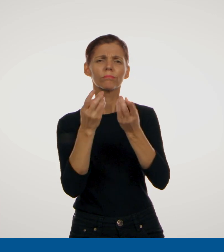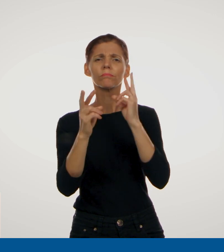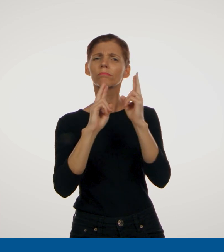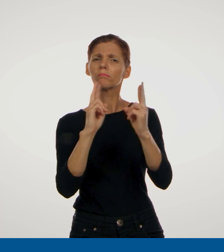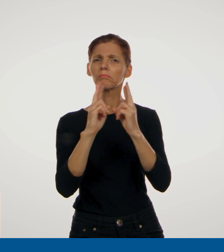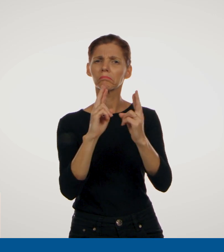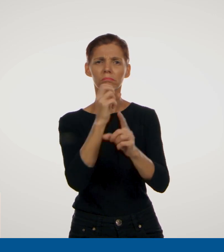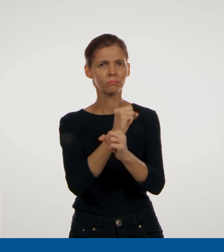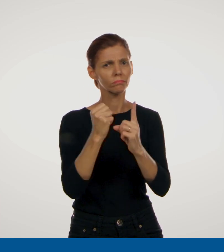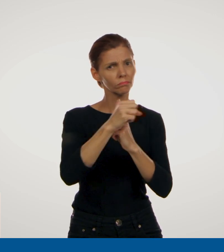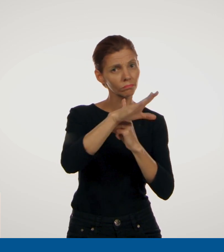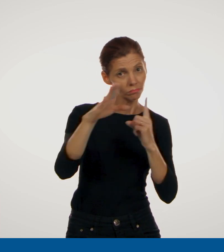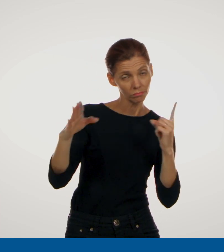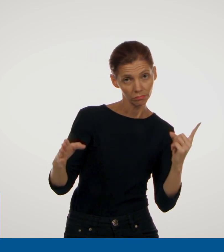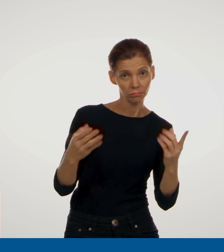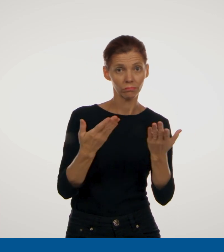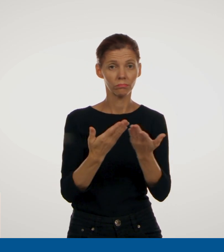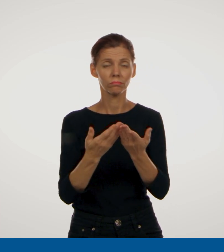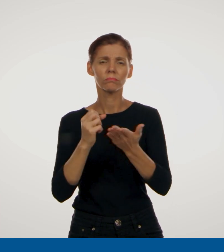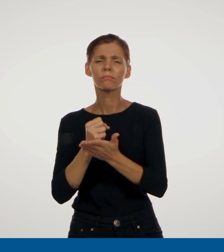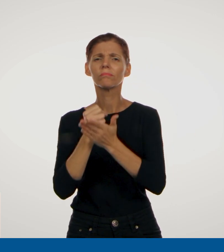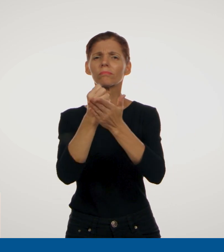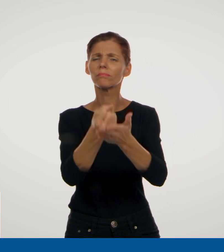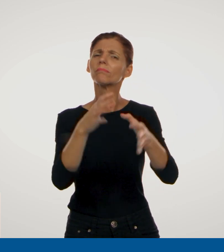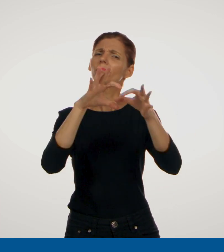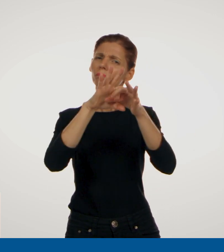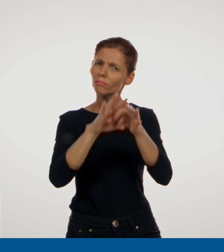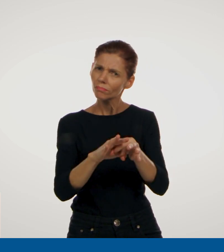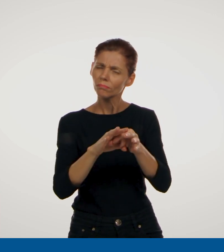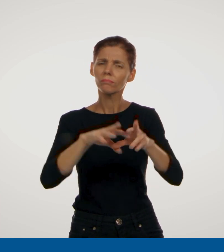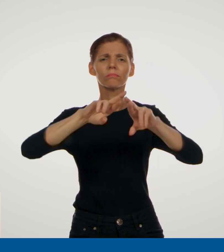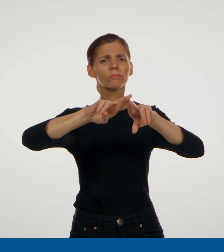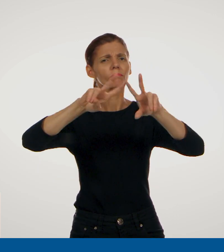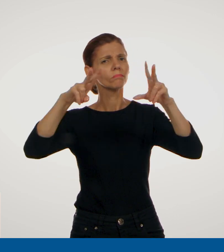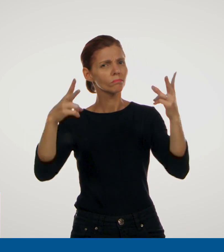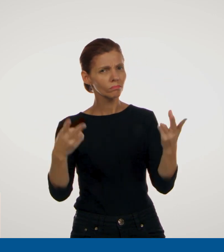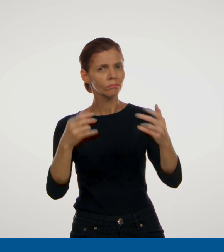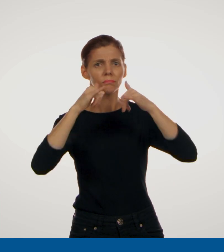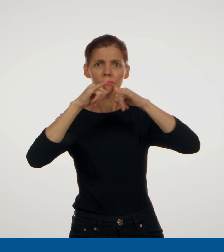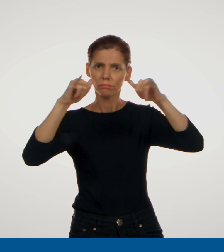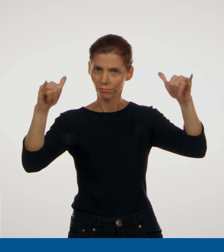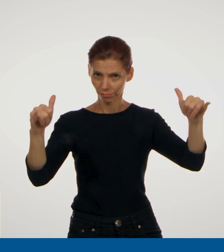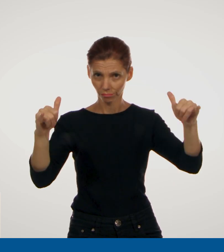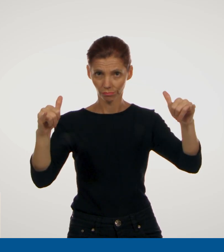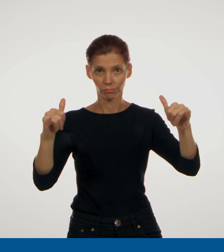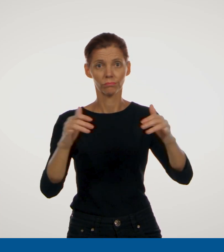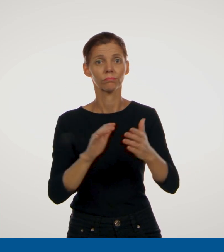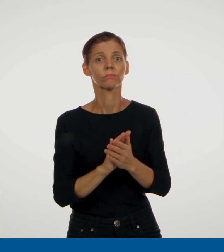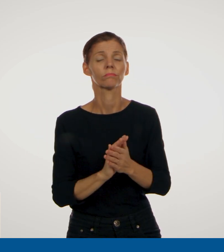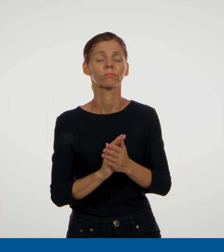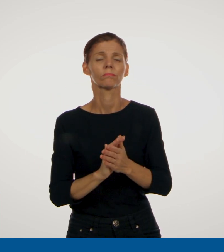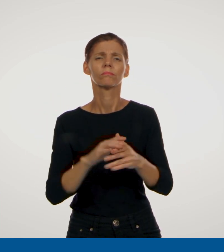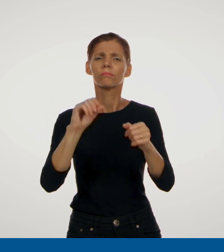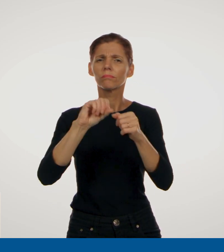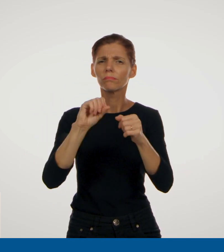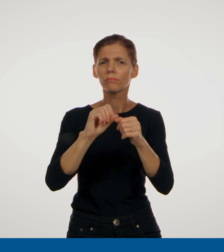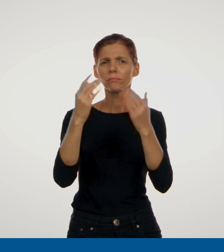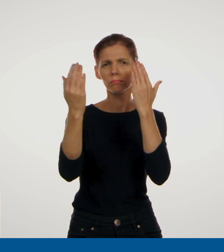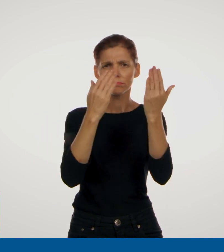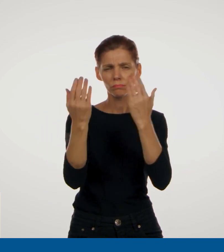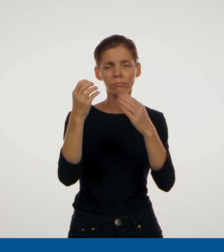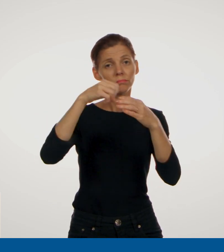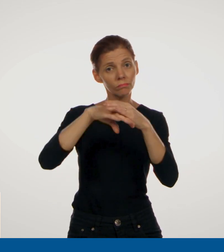assim a dinâmica das relações sociais, passando a exercer as funções de neutralização, integração, diferenciação e